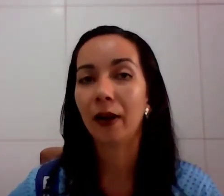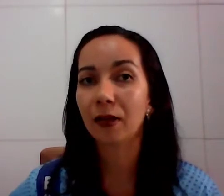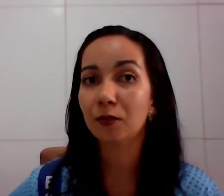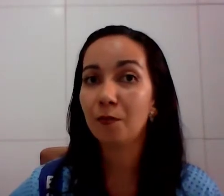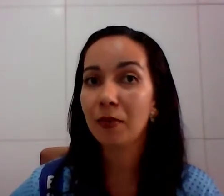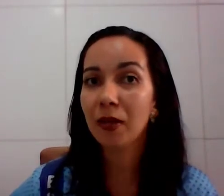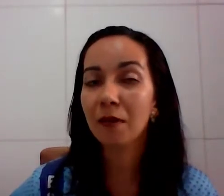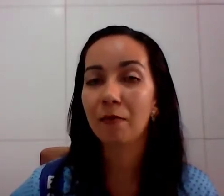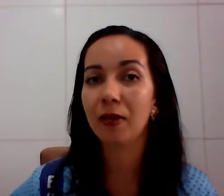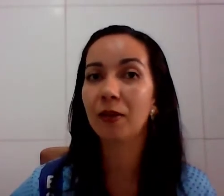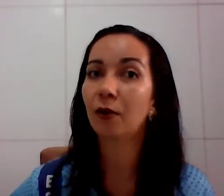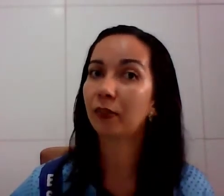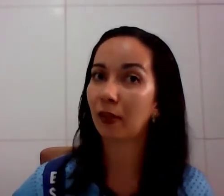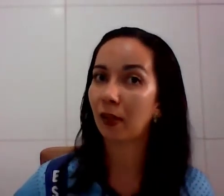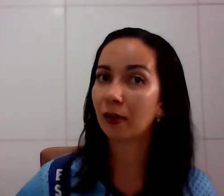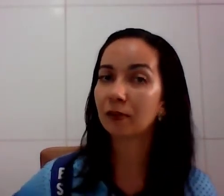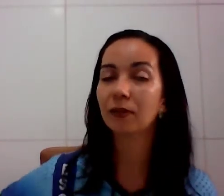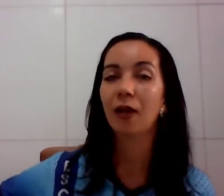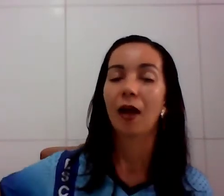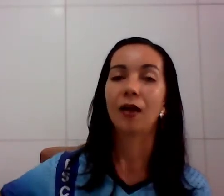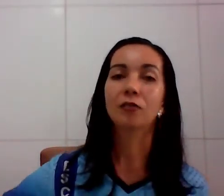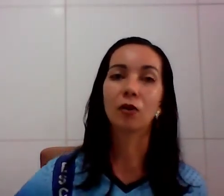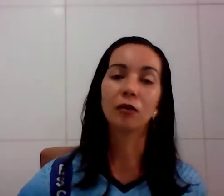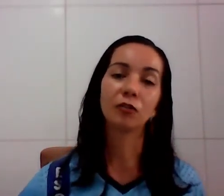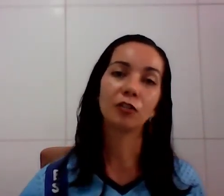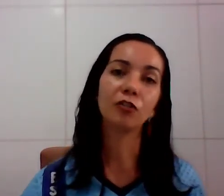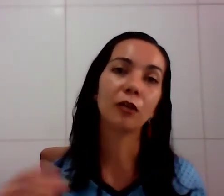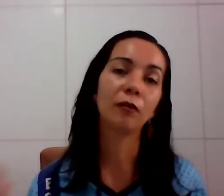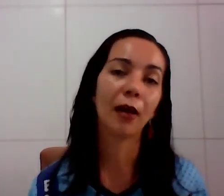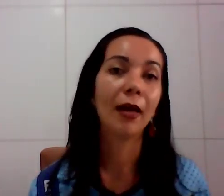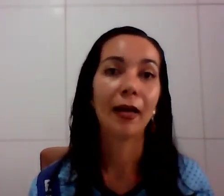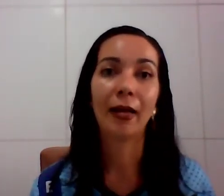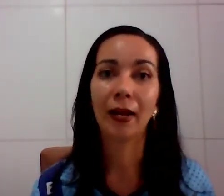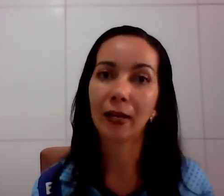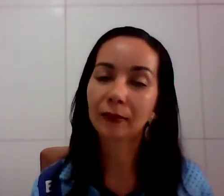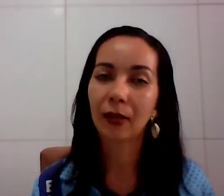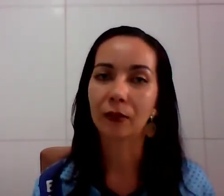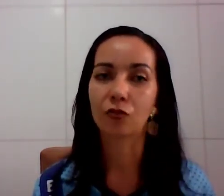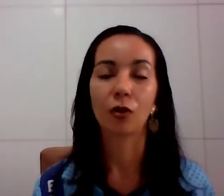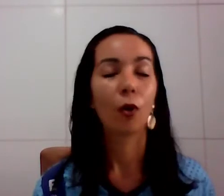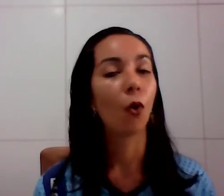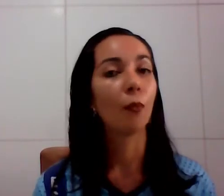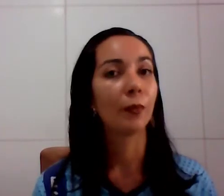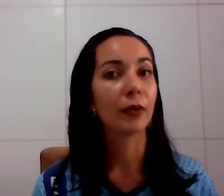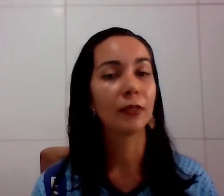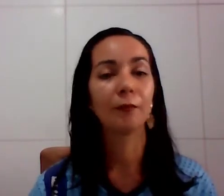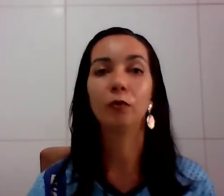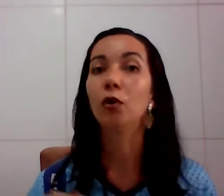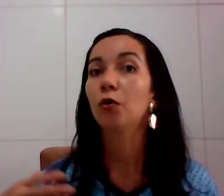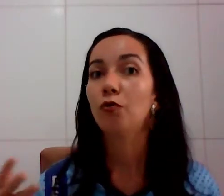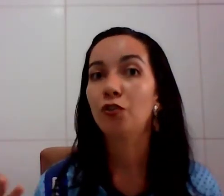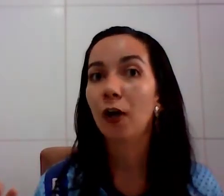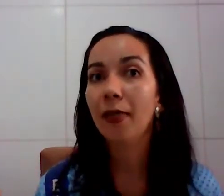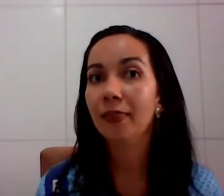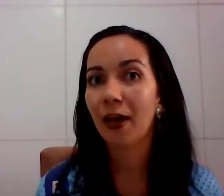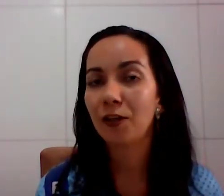nas bibliotecas as coisas que estão lá relatadas, como, por exemplo, os jornais